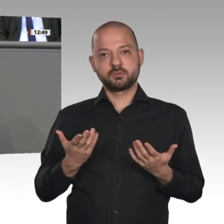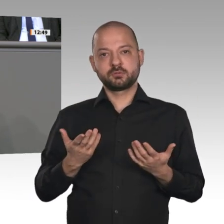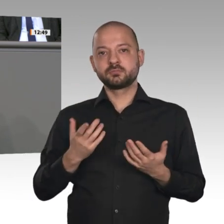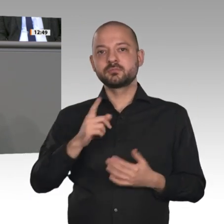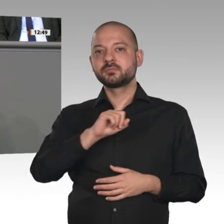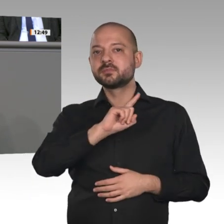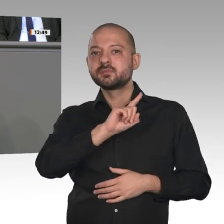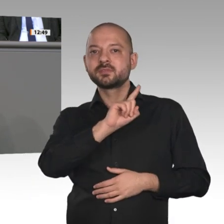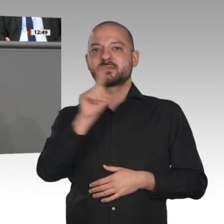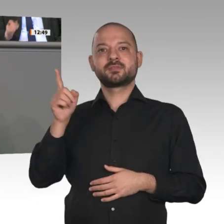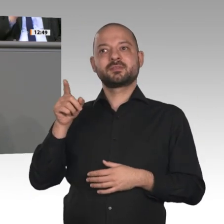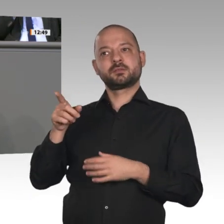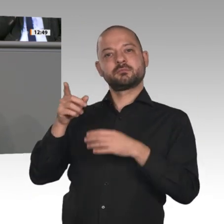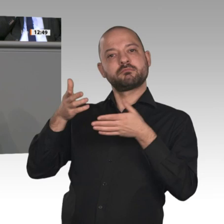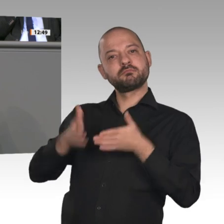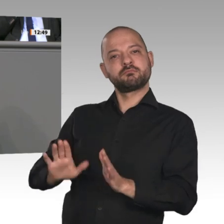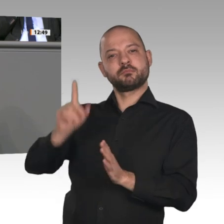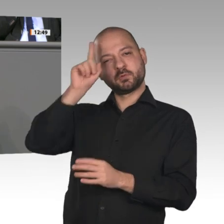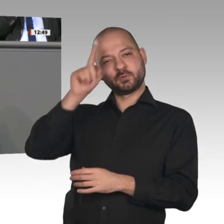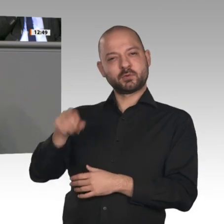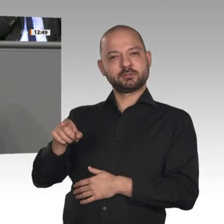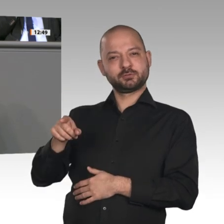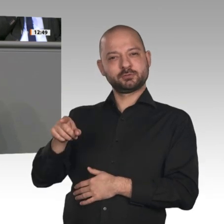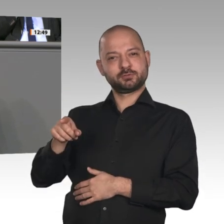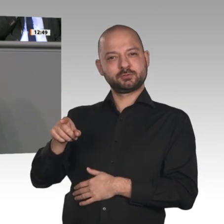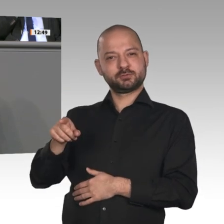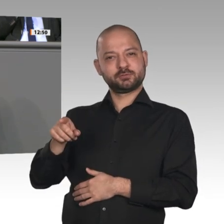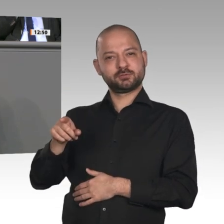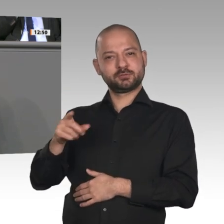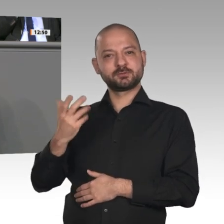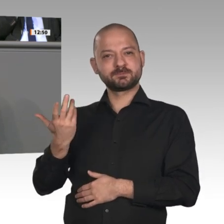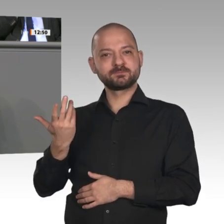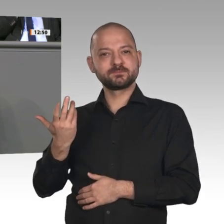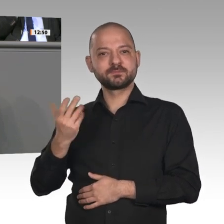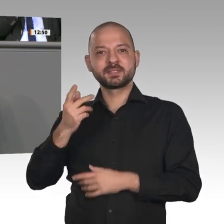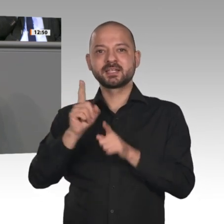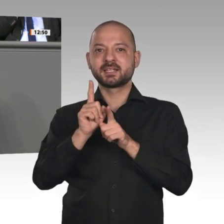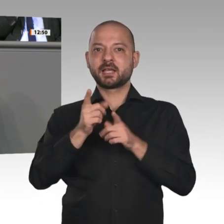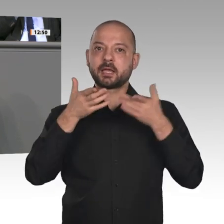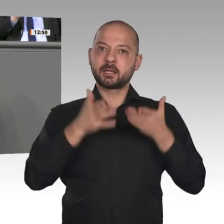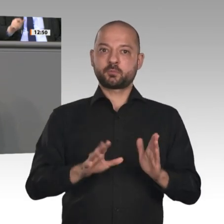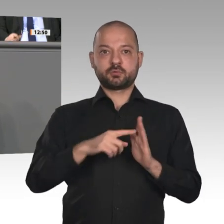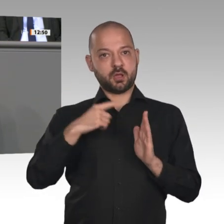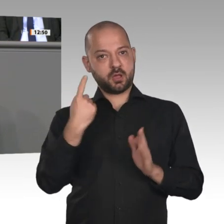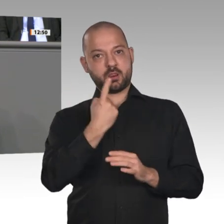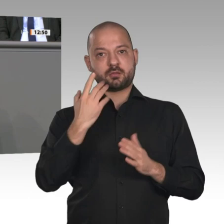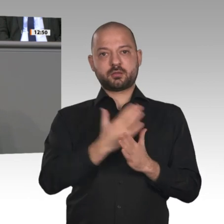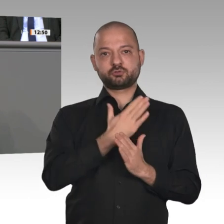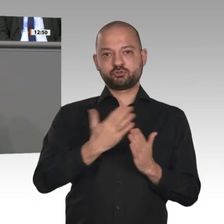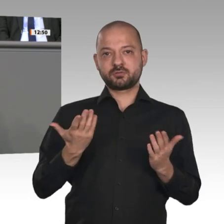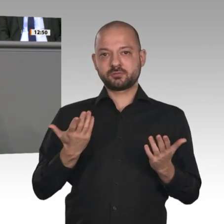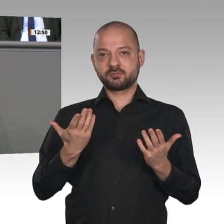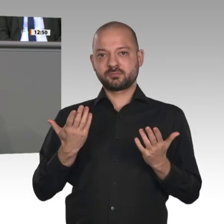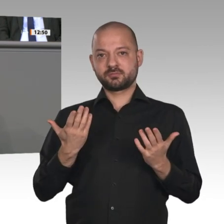bewusste Leben im Ausland stattfand, aber die Zahl der Fälle sollten überschaubar sein. Immerhin entschärft die Vorgabe der Bindung an Deutschland auch